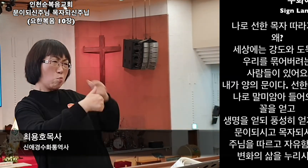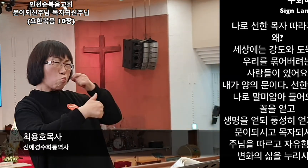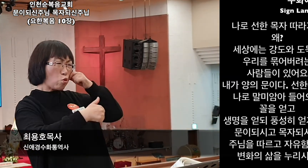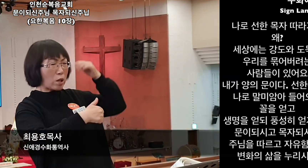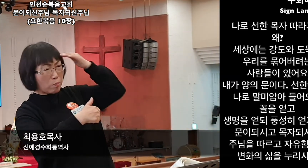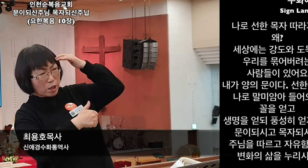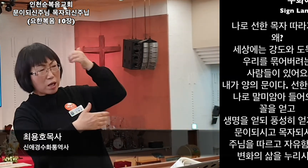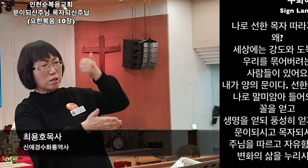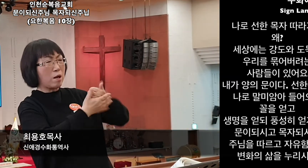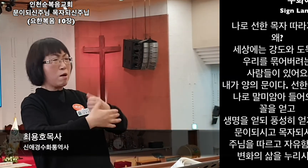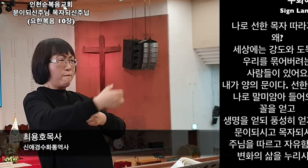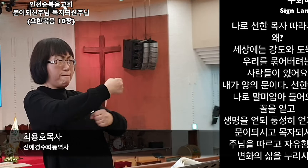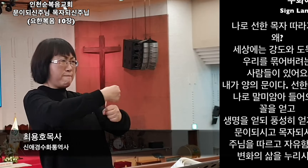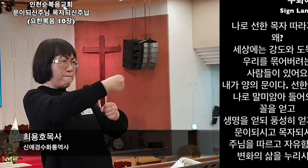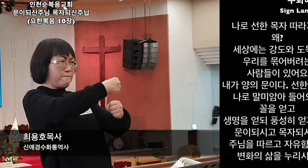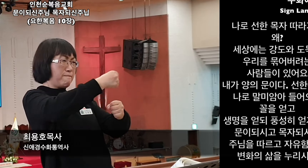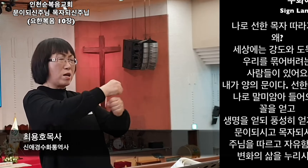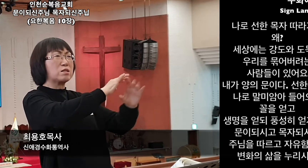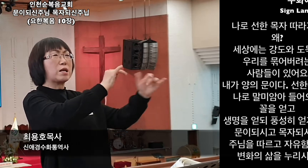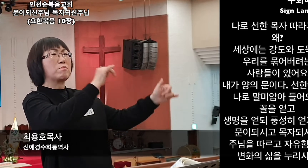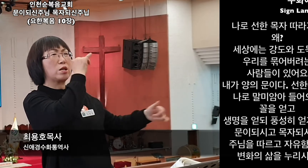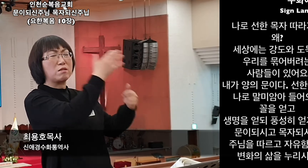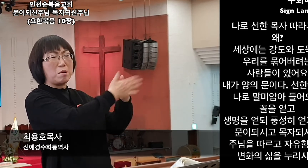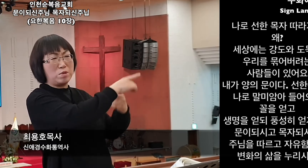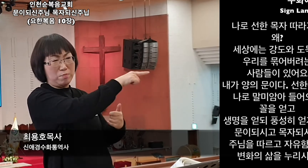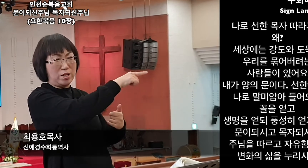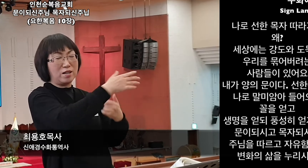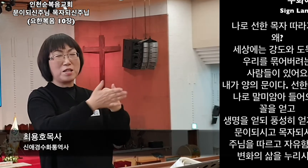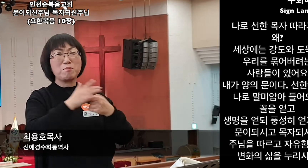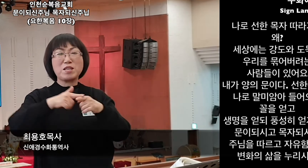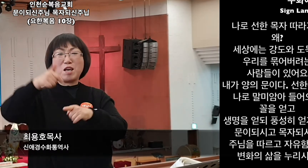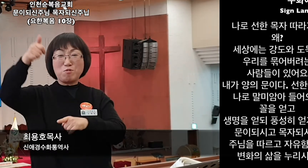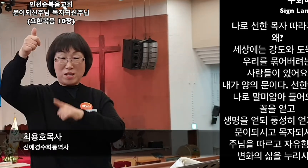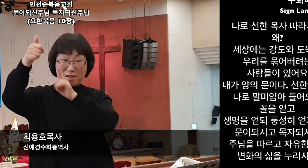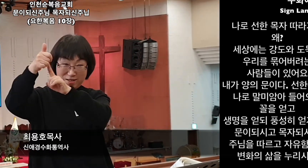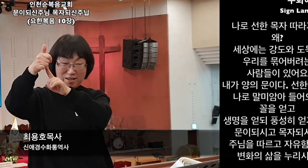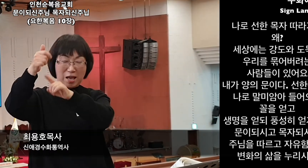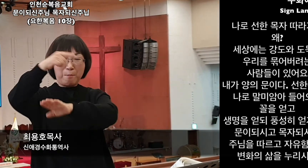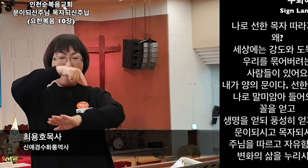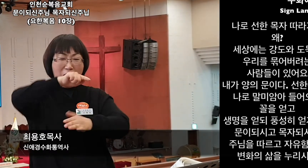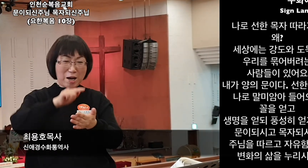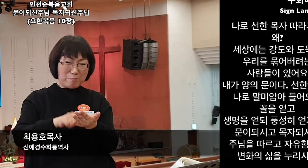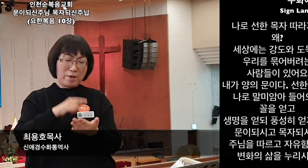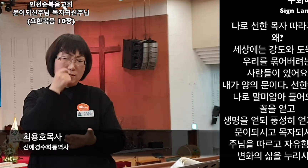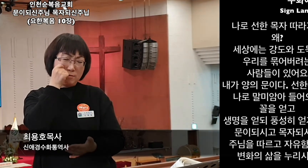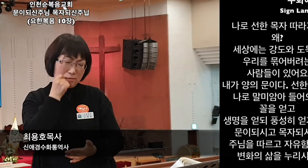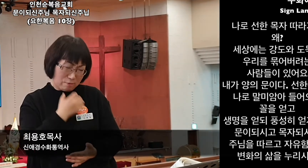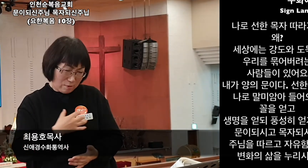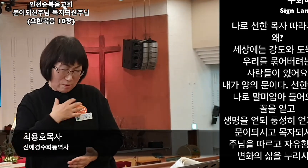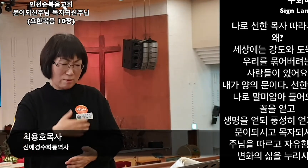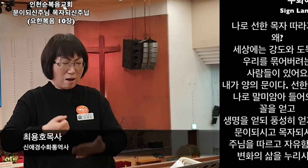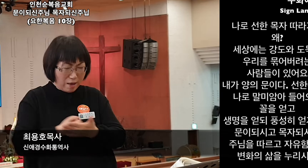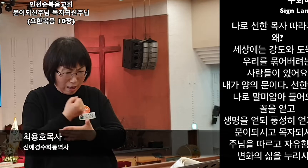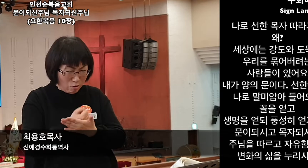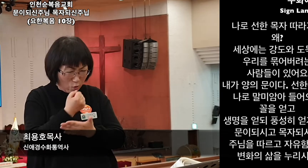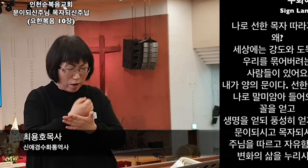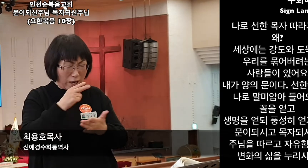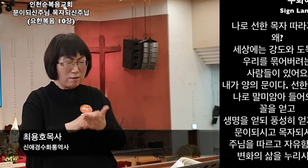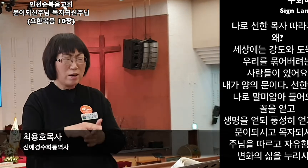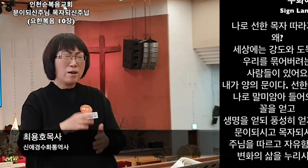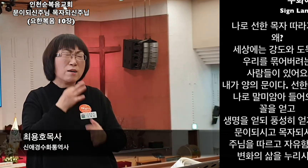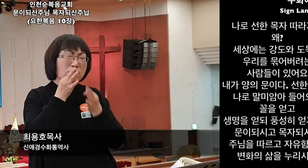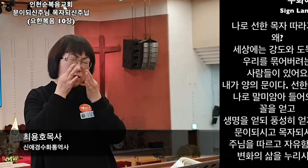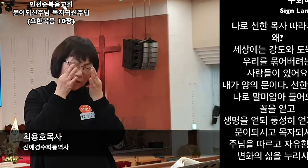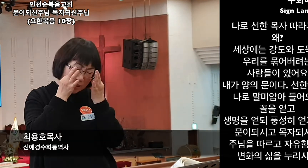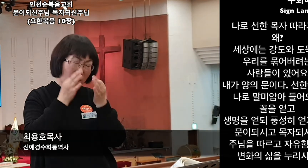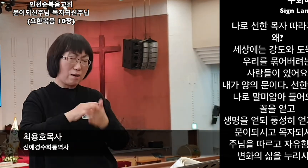하는, 묶어버리려는 그 사람들이 있기 때문에, 그런 예수님께서는 마음의 슬픔과 그리고 애통함과